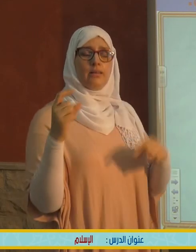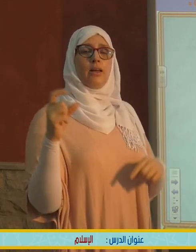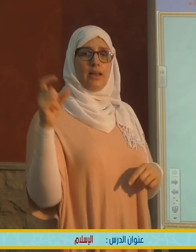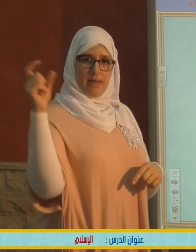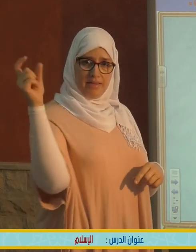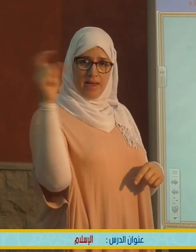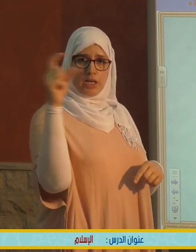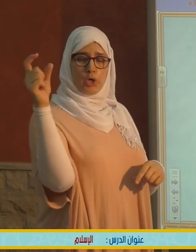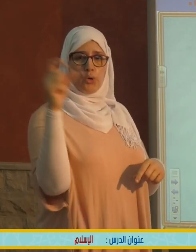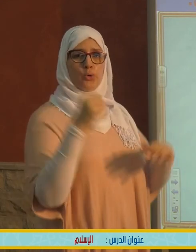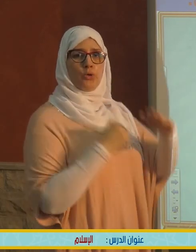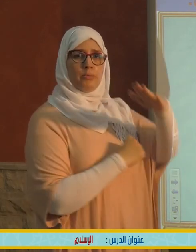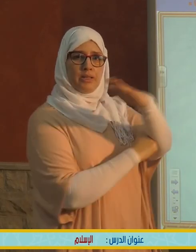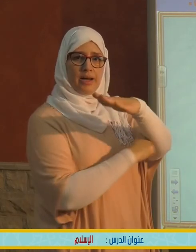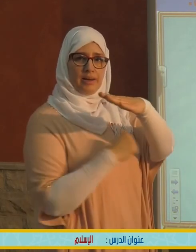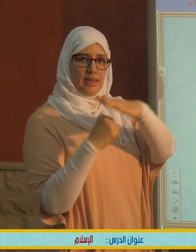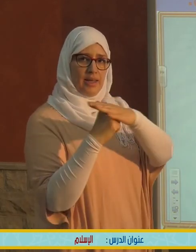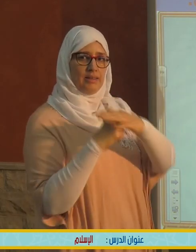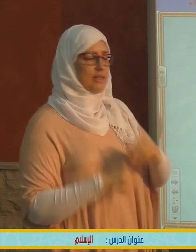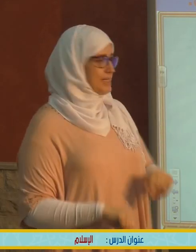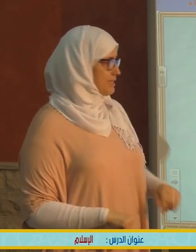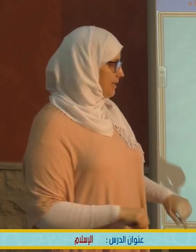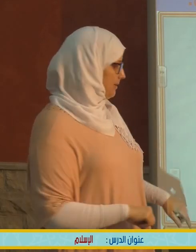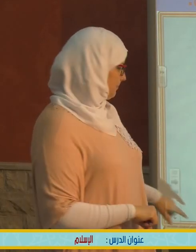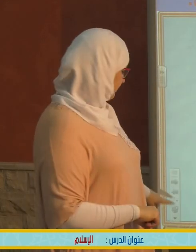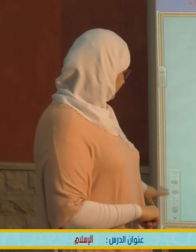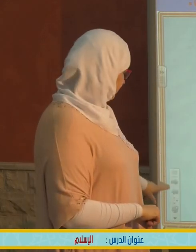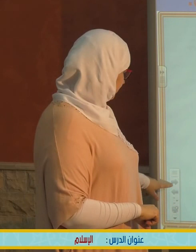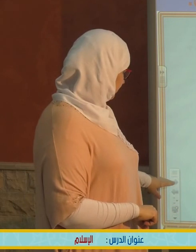الشهادتان كذلك ركن من أركان الإسلام.